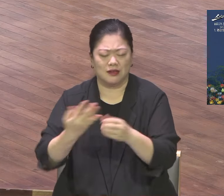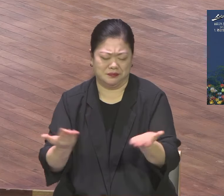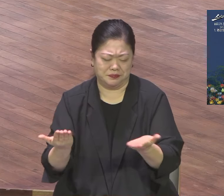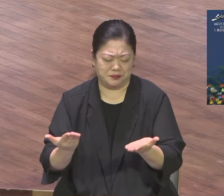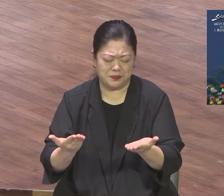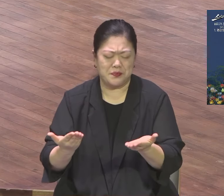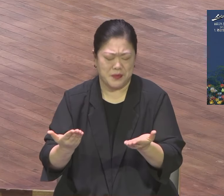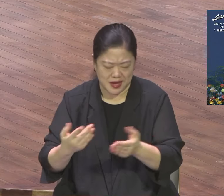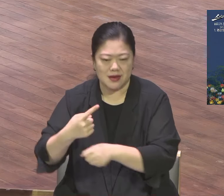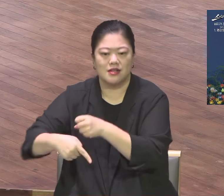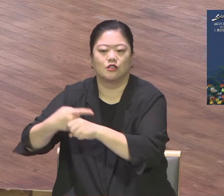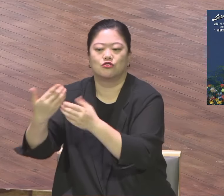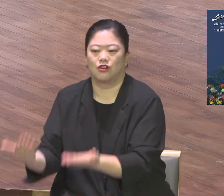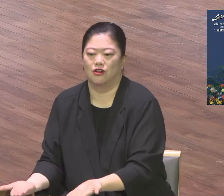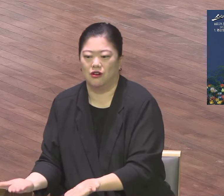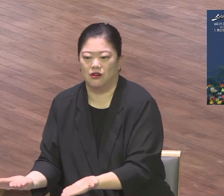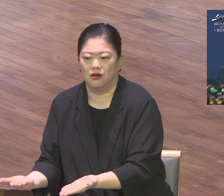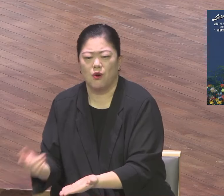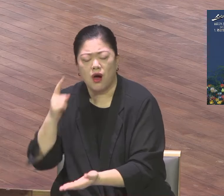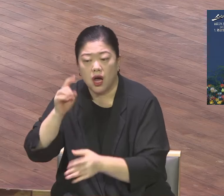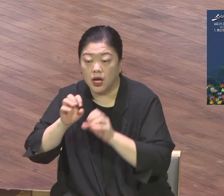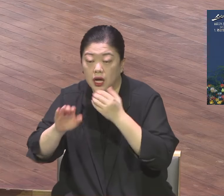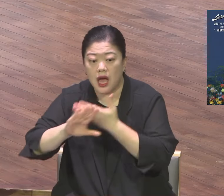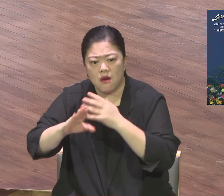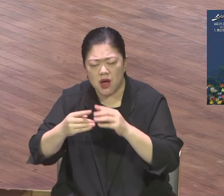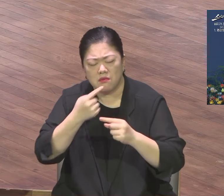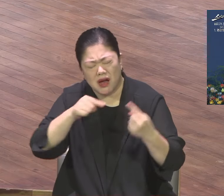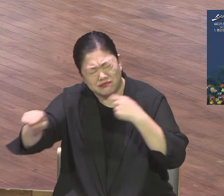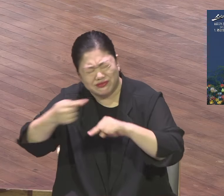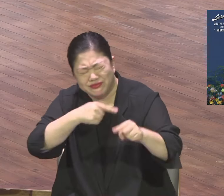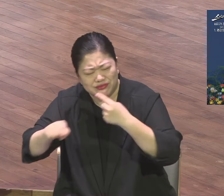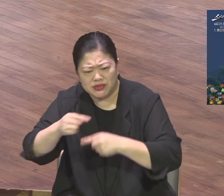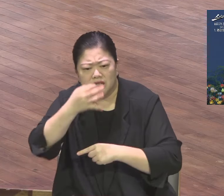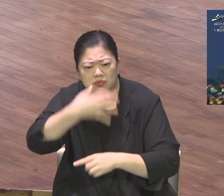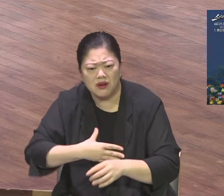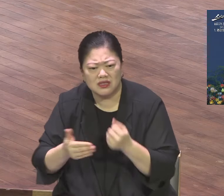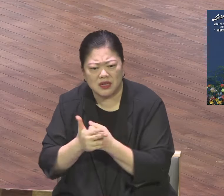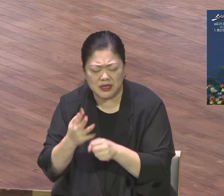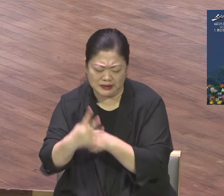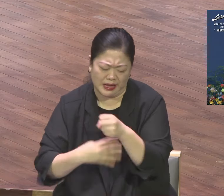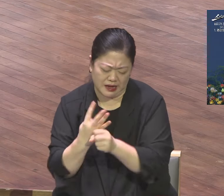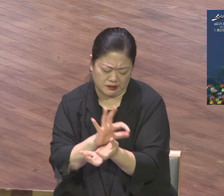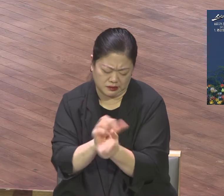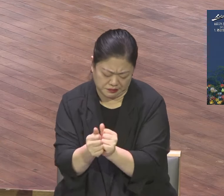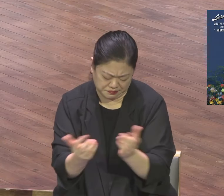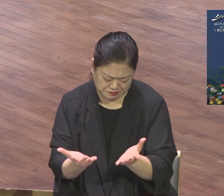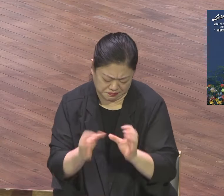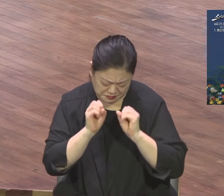우리 교단은 단 한 번도 쉰 적이 없습니다.